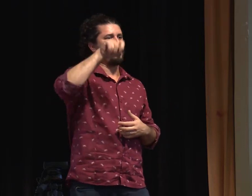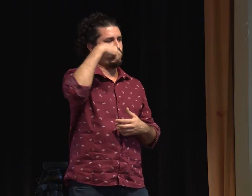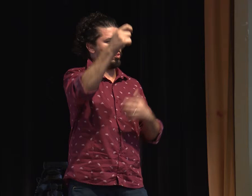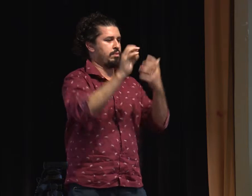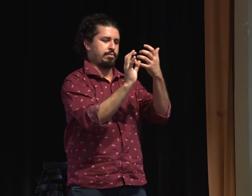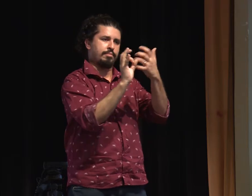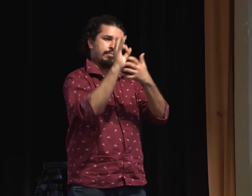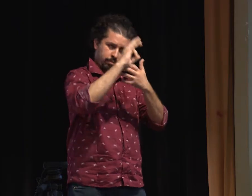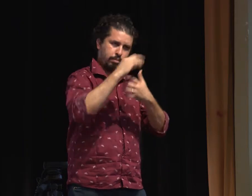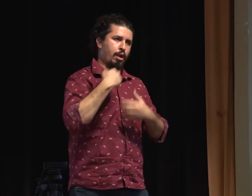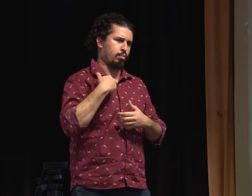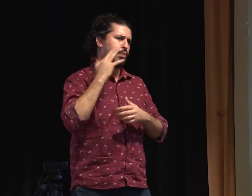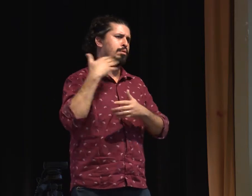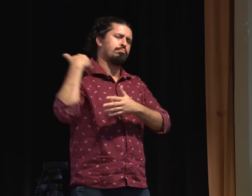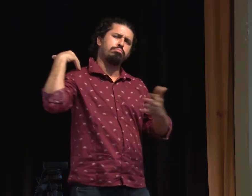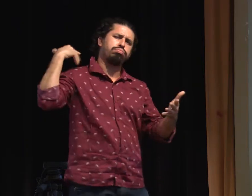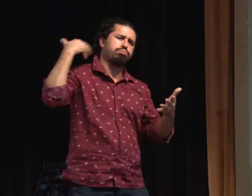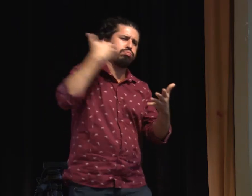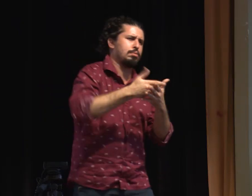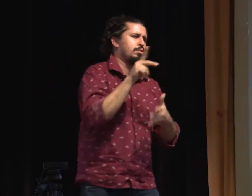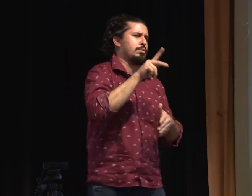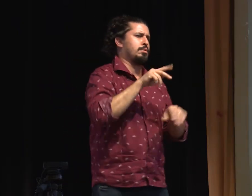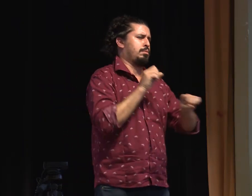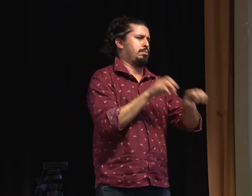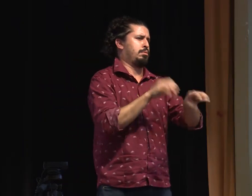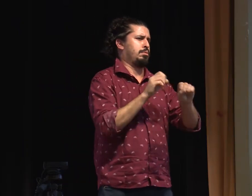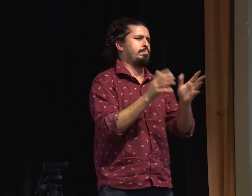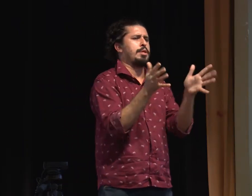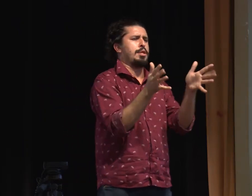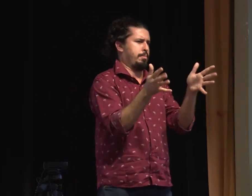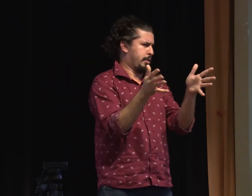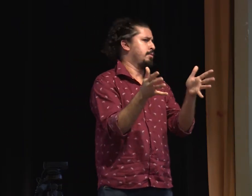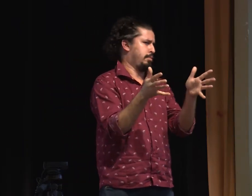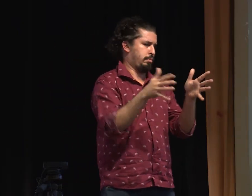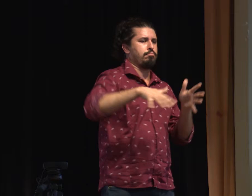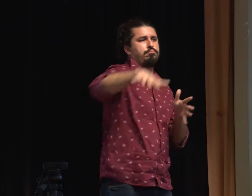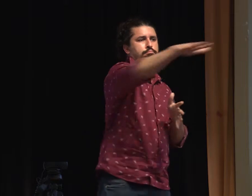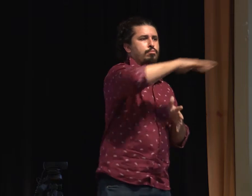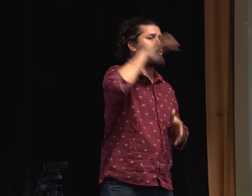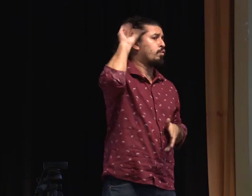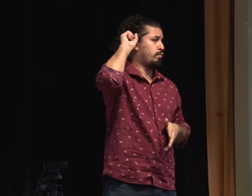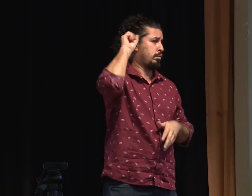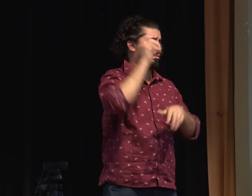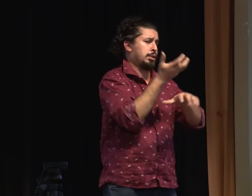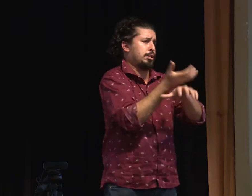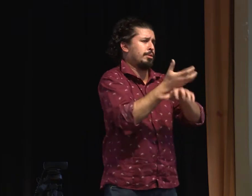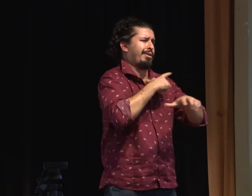a UFRJ, a Rural, assim, já tem muitos anos ela lá. Ela também já tem uma disciplina de Libras já há bastante